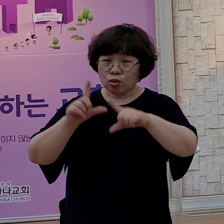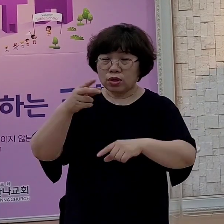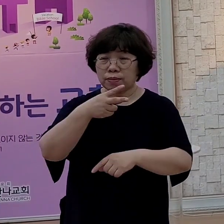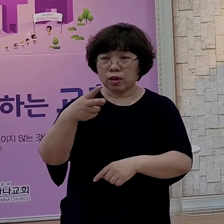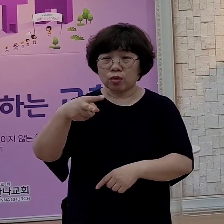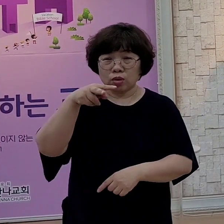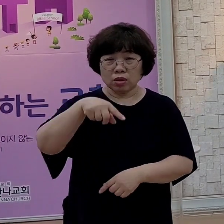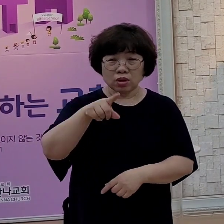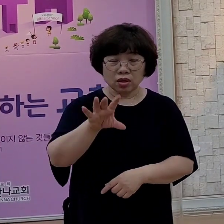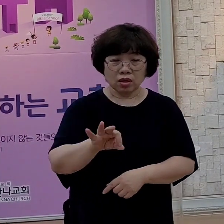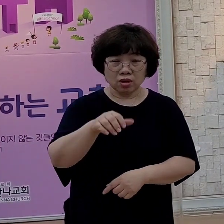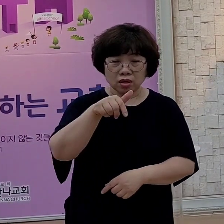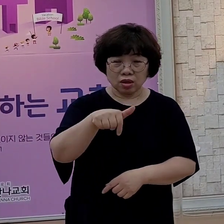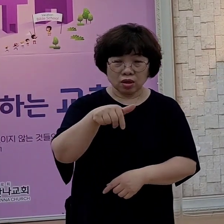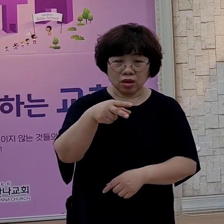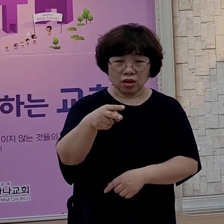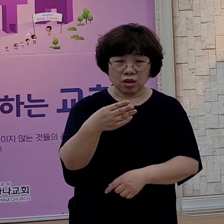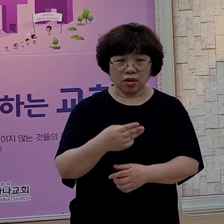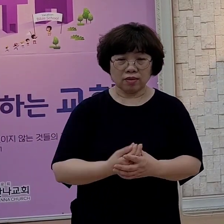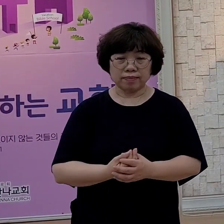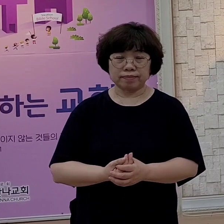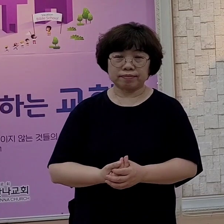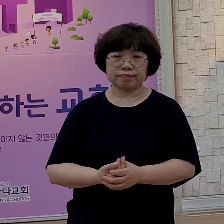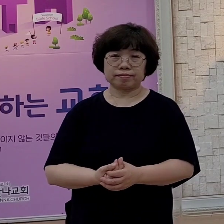바랍니다. 하나님께서요.